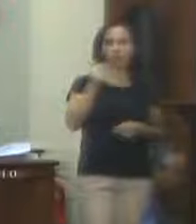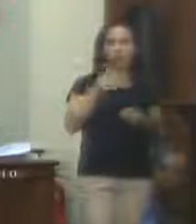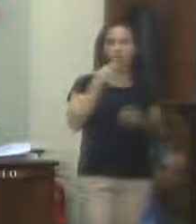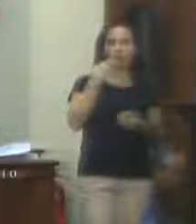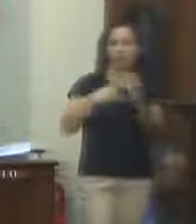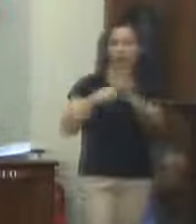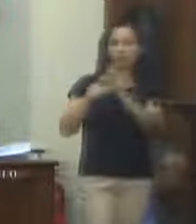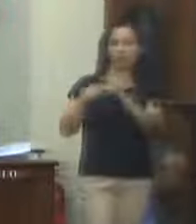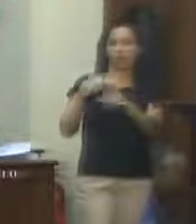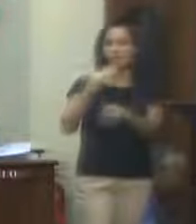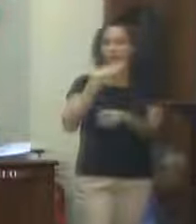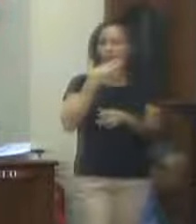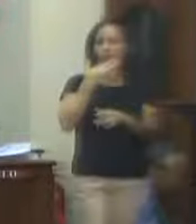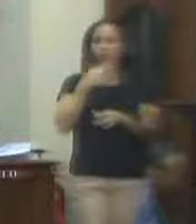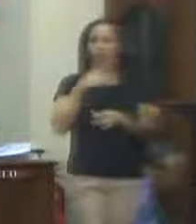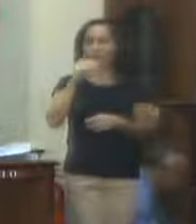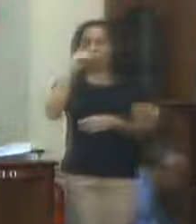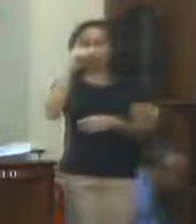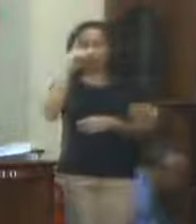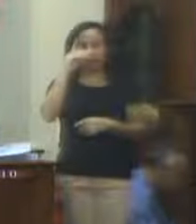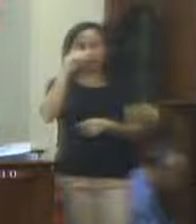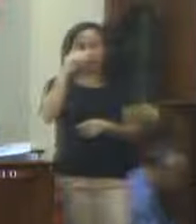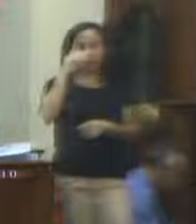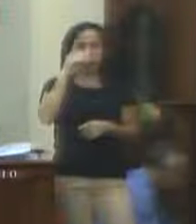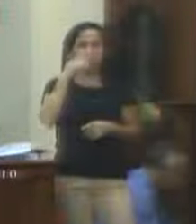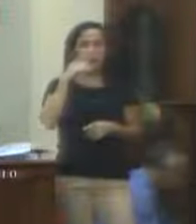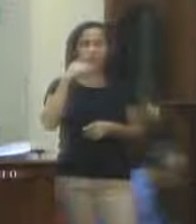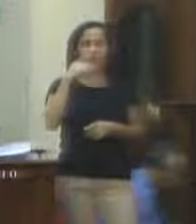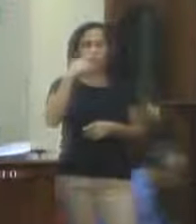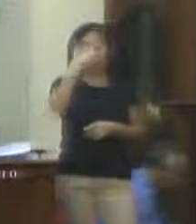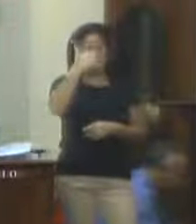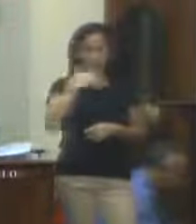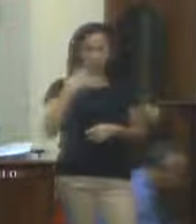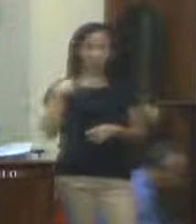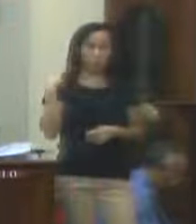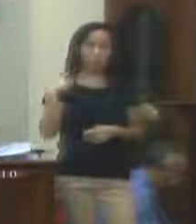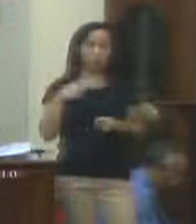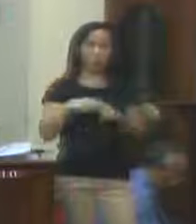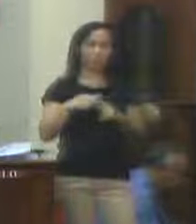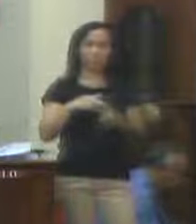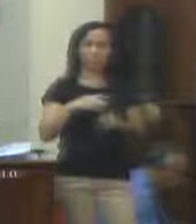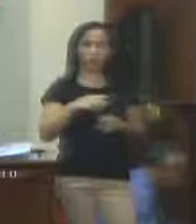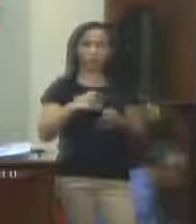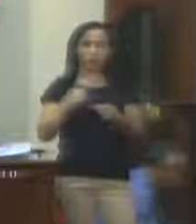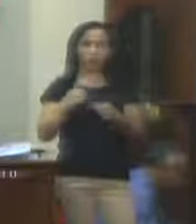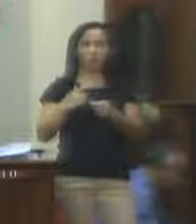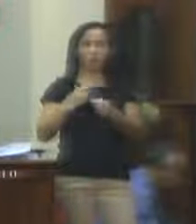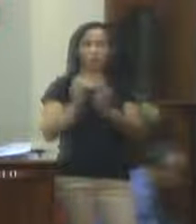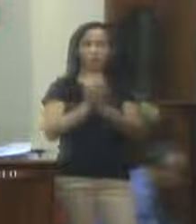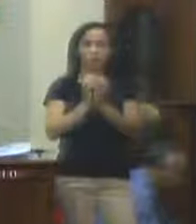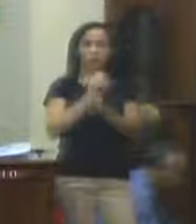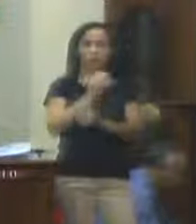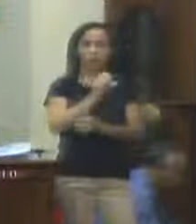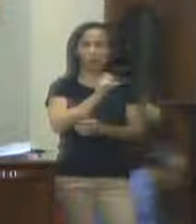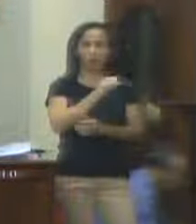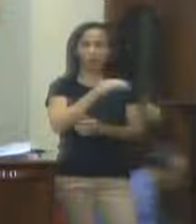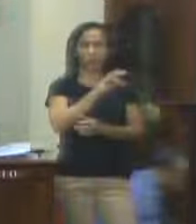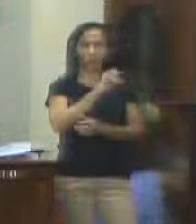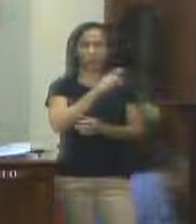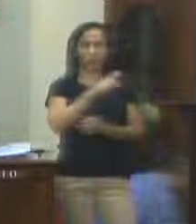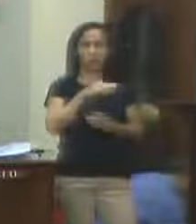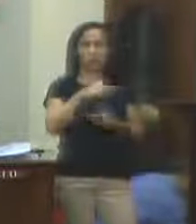É de conhecimento desta vereadora que o setor de zoonoses realiza o procedimento de catação e destinação dos caramujos,